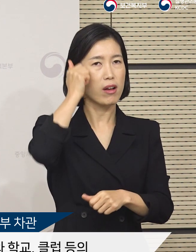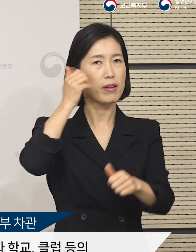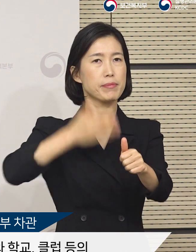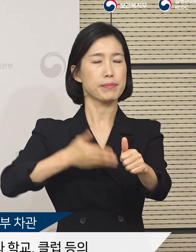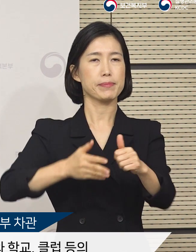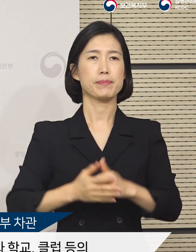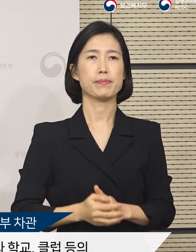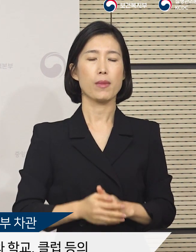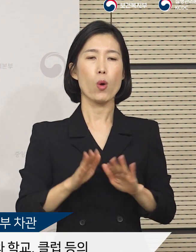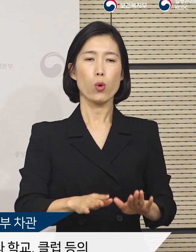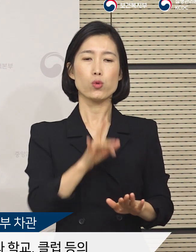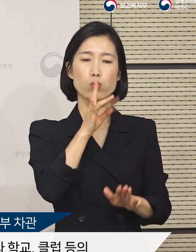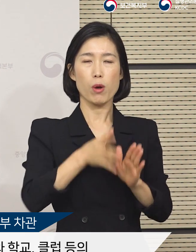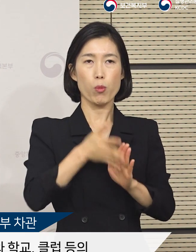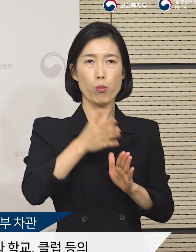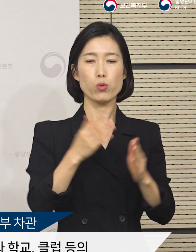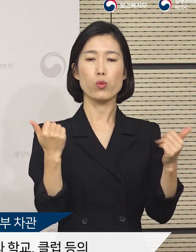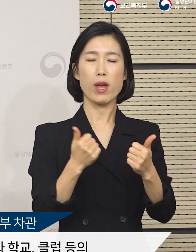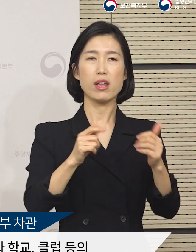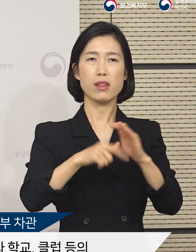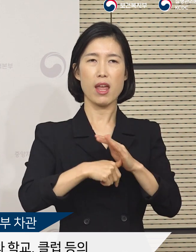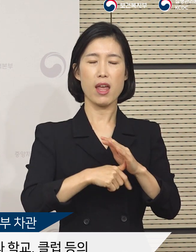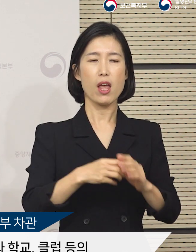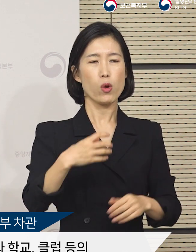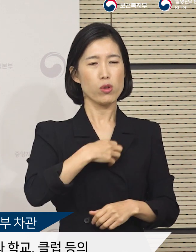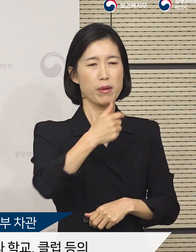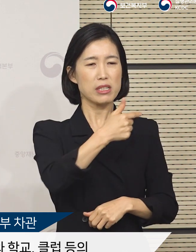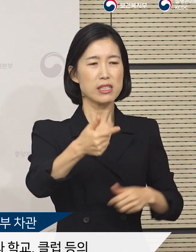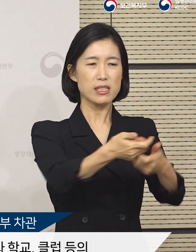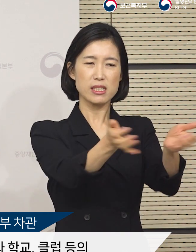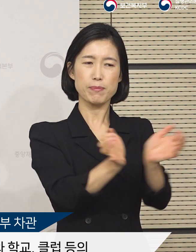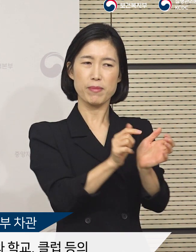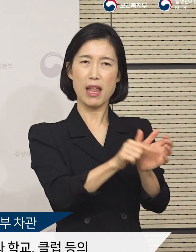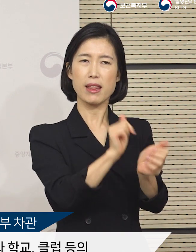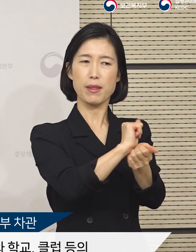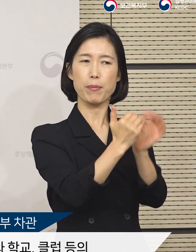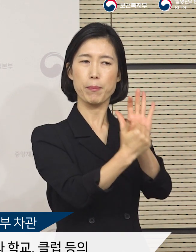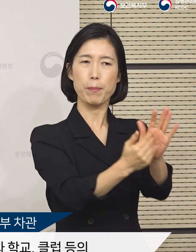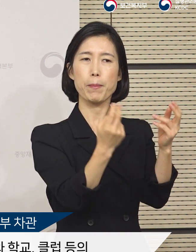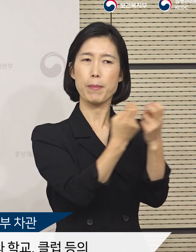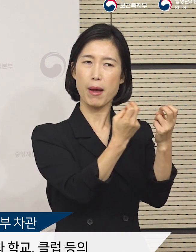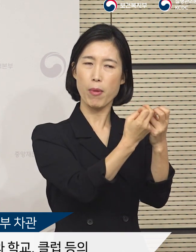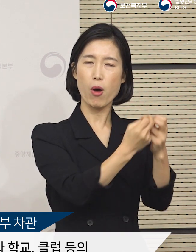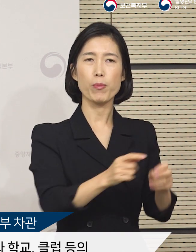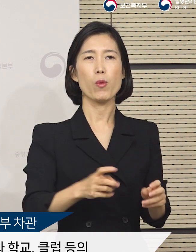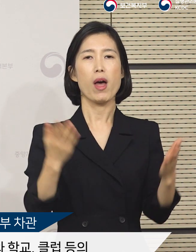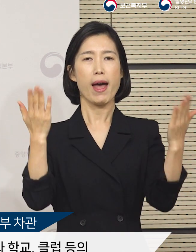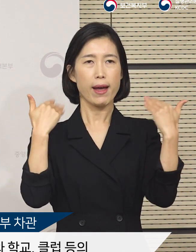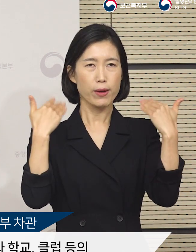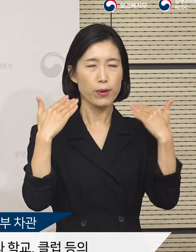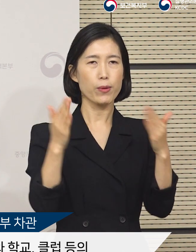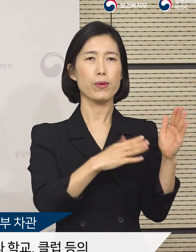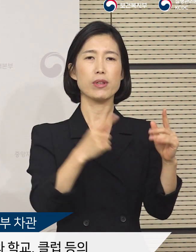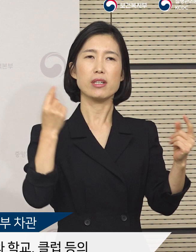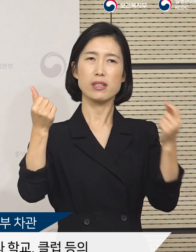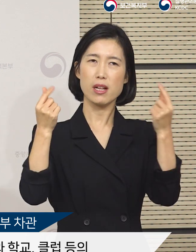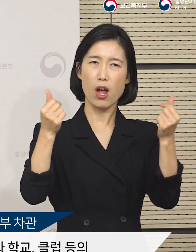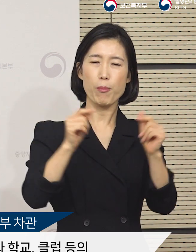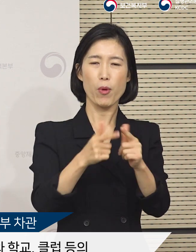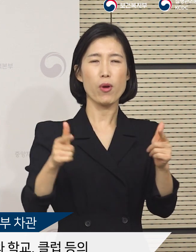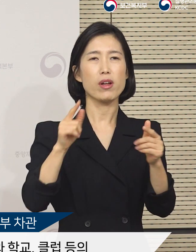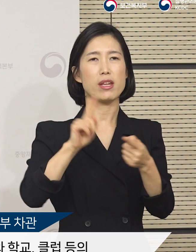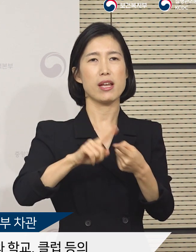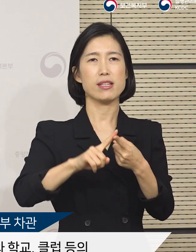오늘 중대본 회의에서는 고위험 집단에 대한 방역 강화와 학교, 클럽 등의 취약시설 관리